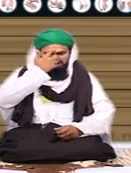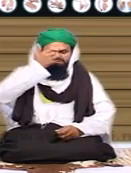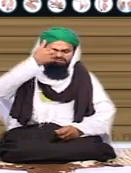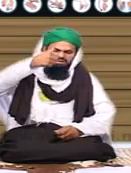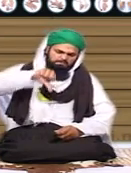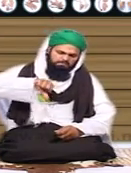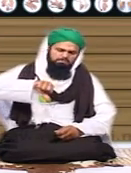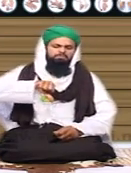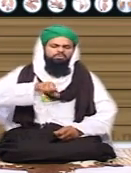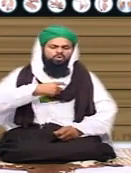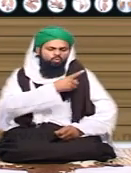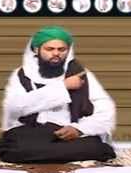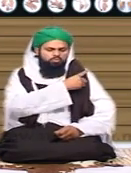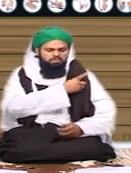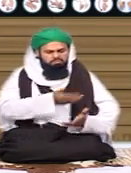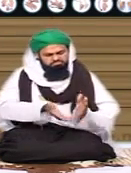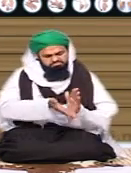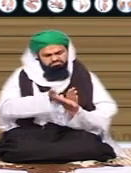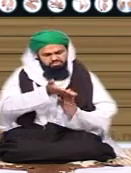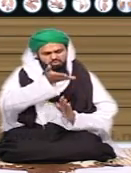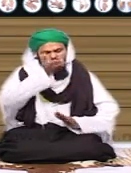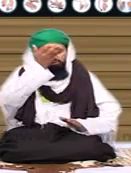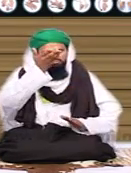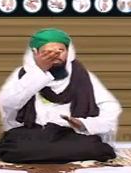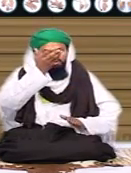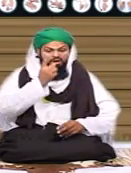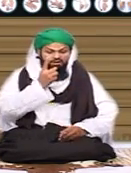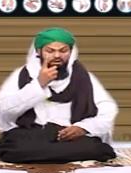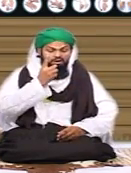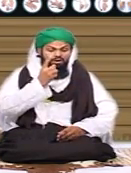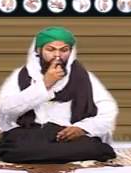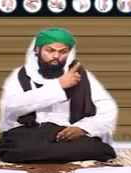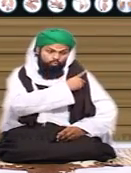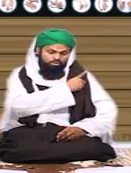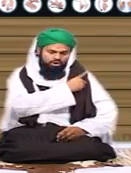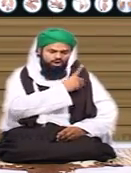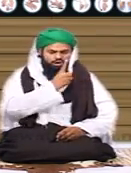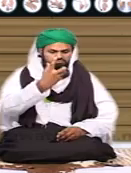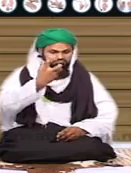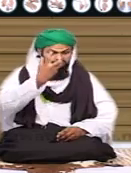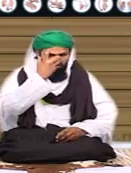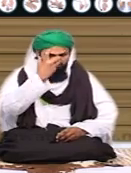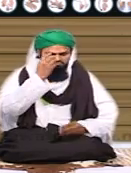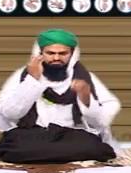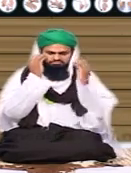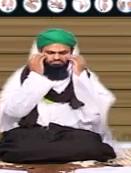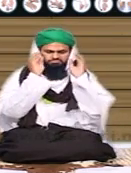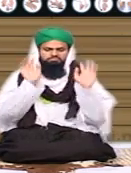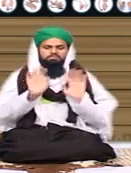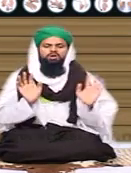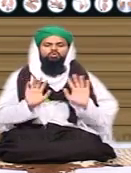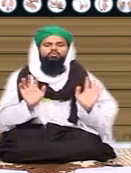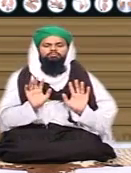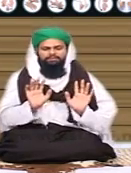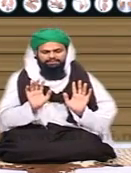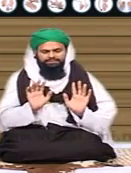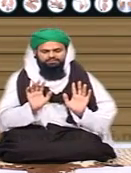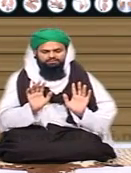جو ہیں بدقسمتی سے گناہوں میں ہر وقت ملوث رہتے ہیں. اب کس گناہ پر اللہ ناراض ہو جائے وہ ہمیں پتہ. تو میرے